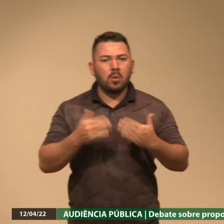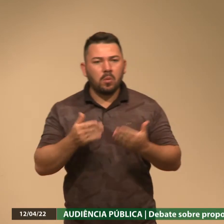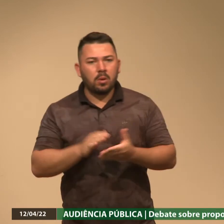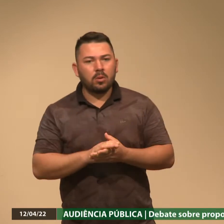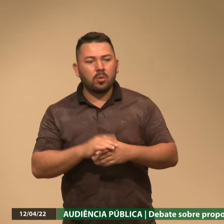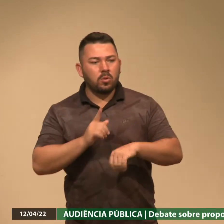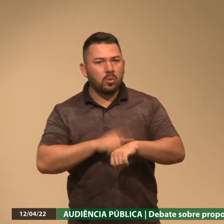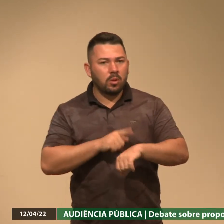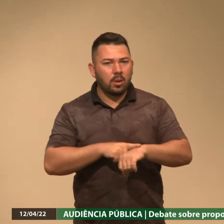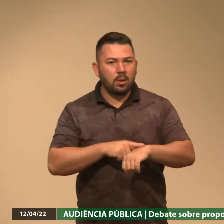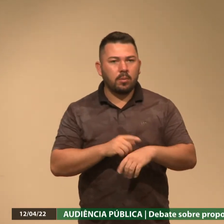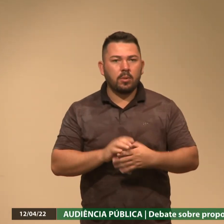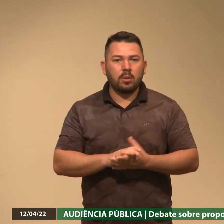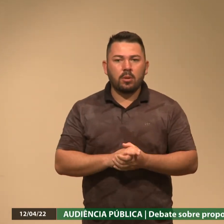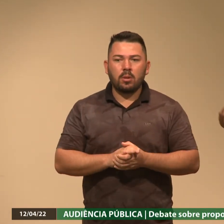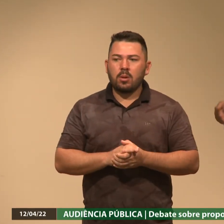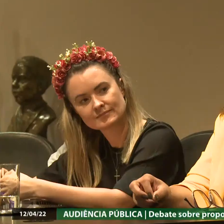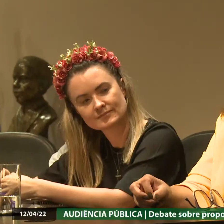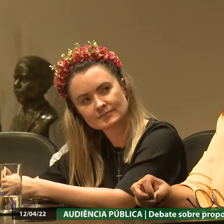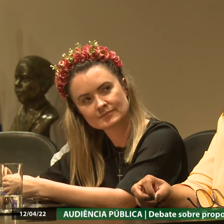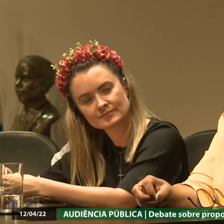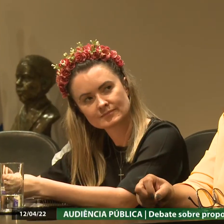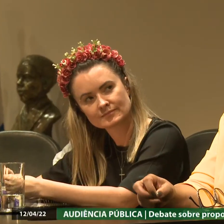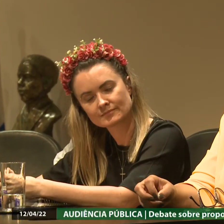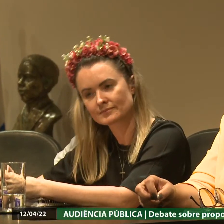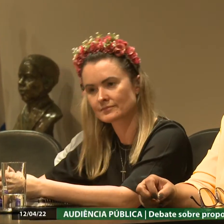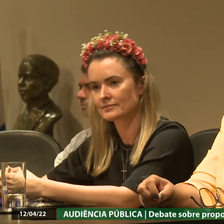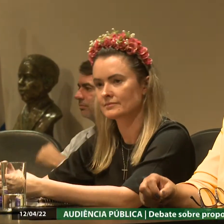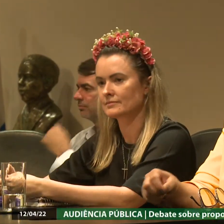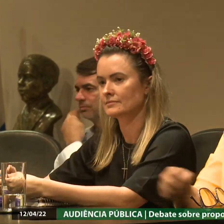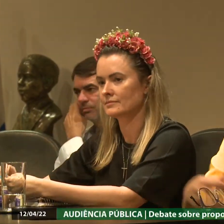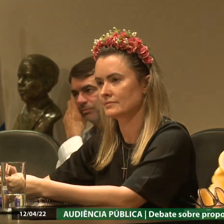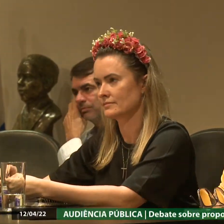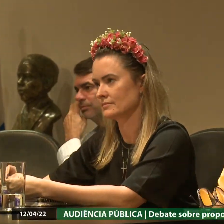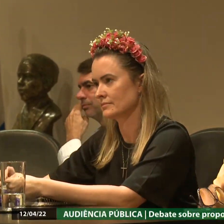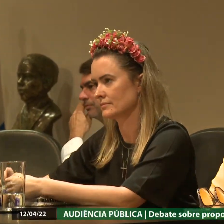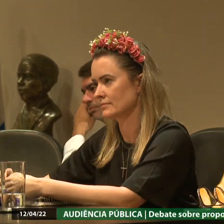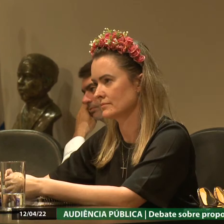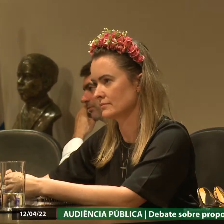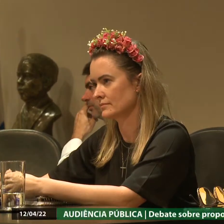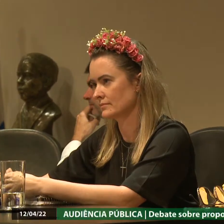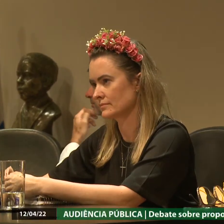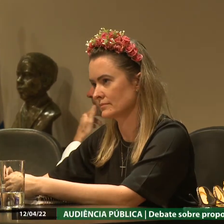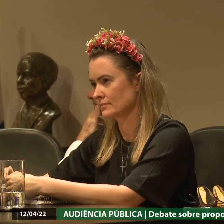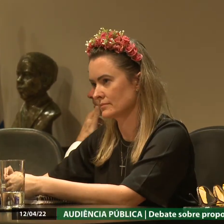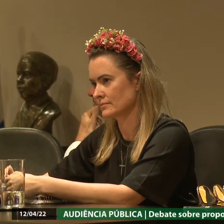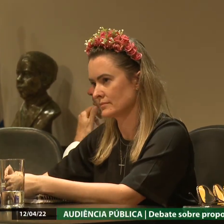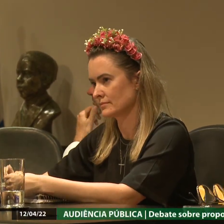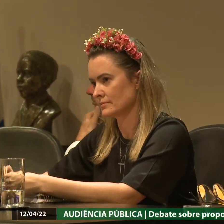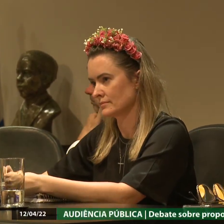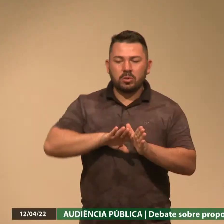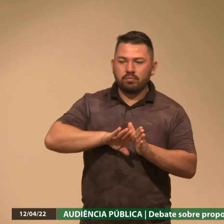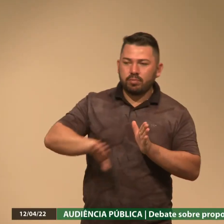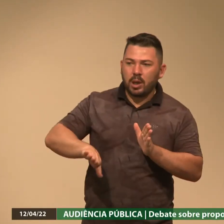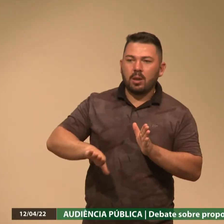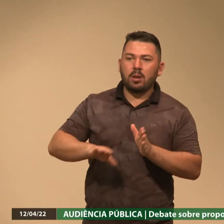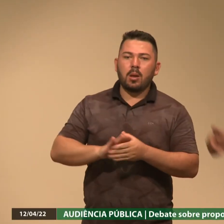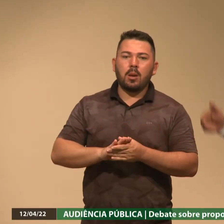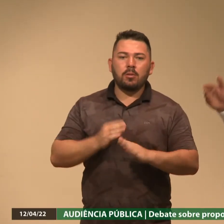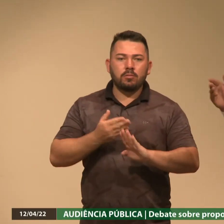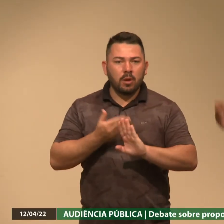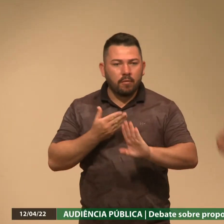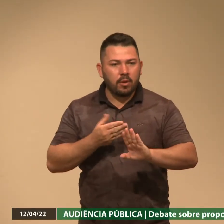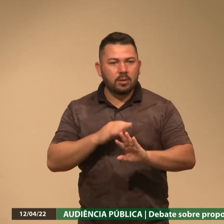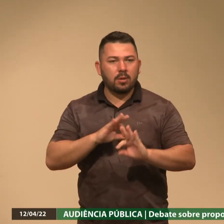nosso tempo a gente abre mão de ter o convívio que todo mundo tem com a sua família a gente será nula e eu não vou me anular